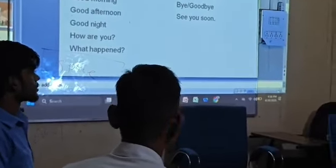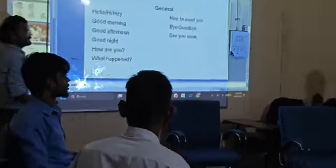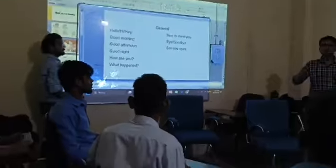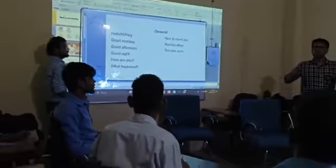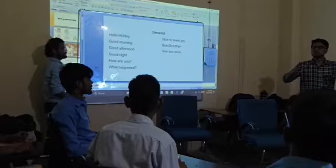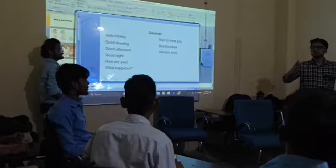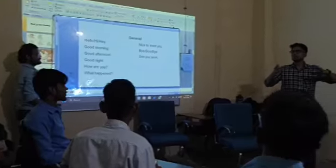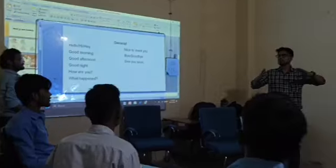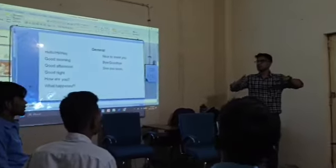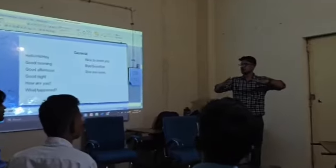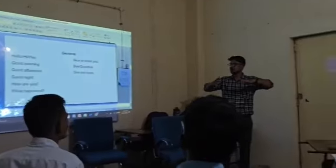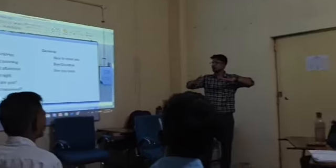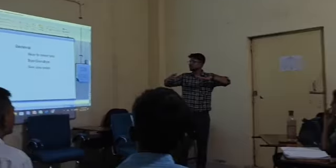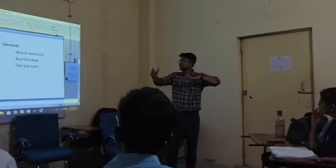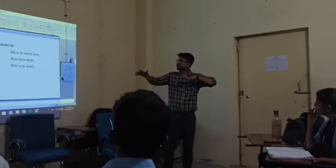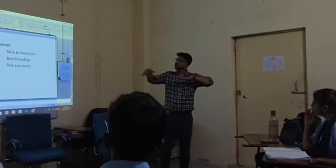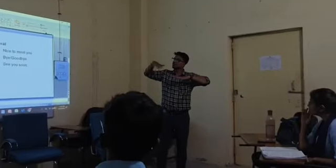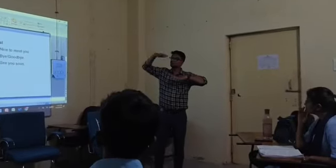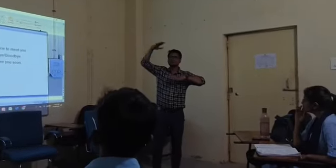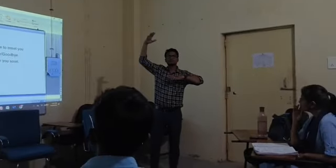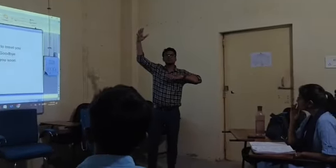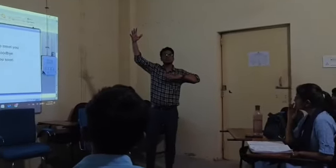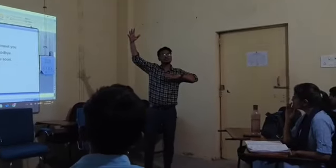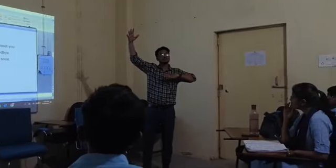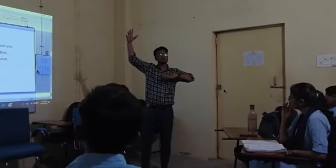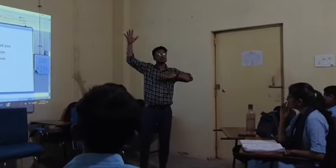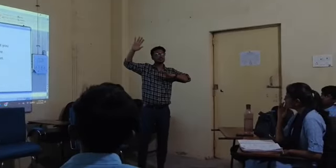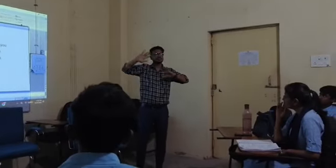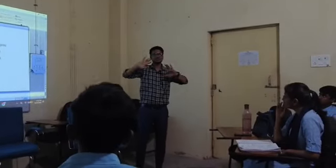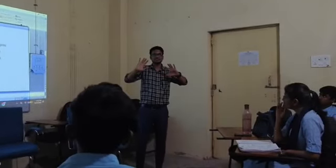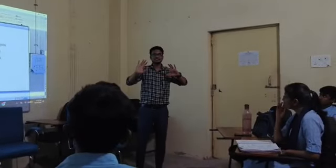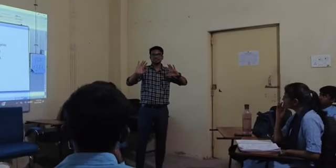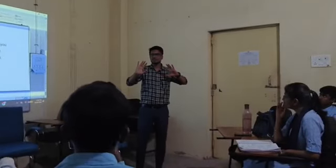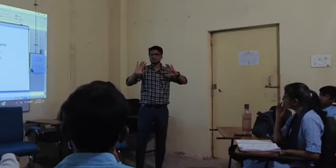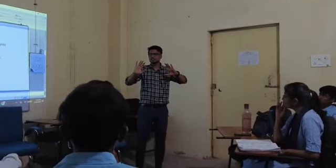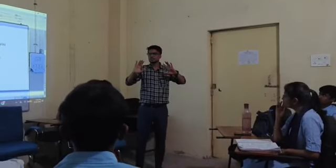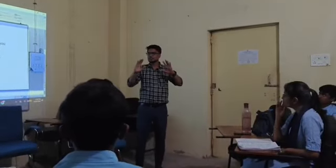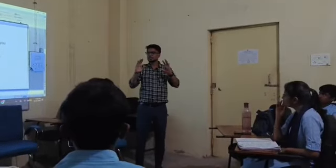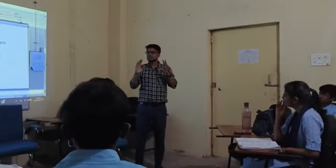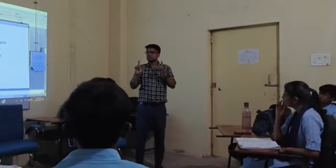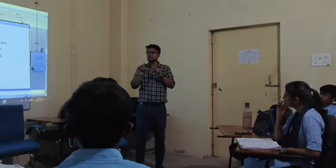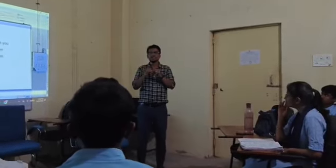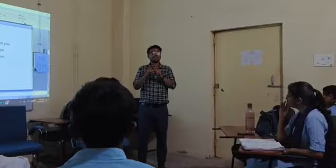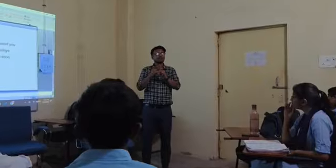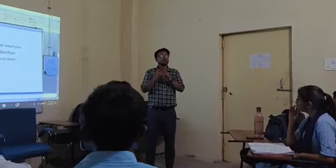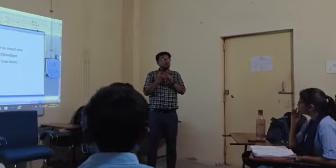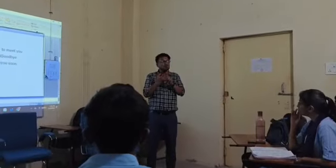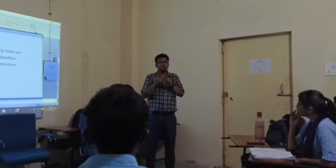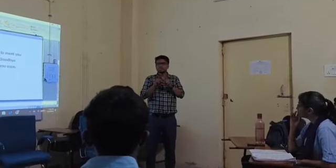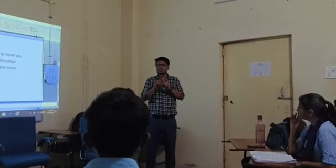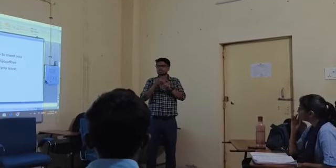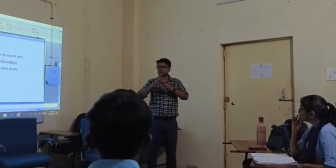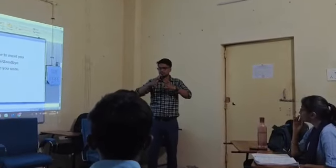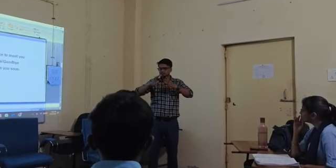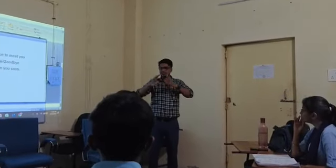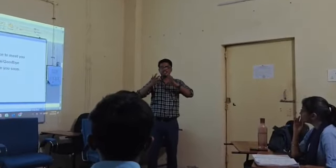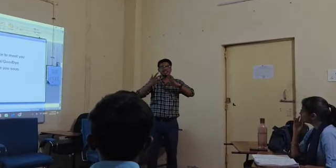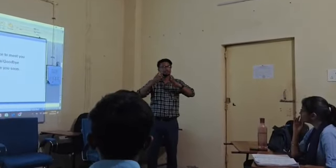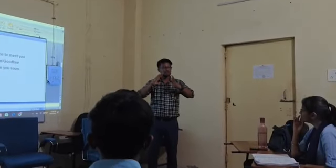अब जैसे क्या होता है ना, ये वो वाला स्पेस नहीं, हंड्रेड वाला नहीं, ठीक है। ये वो होता है जैसे कि हम साइन लैंग्वेज कर